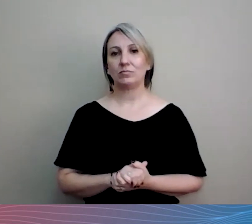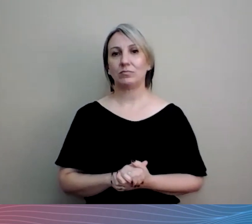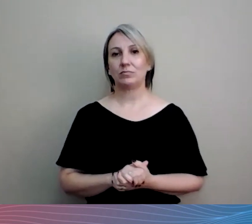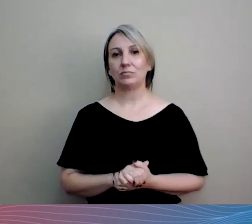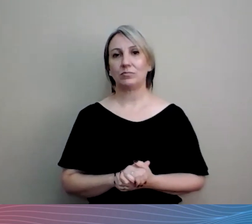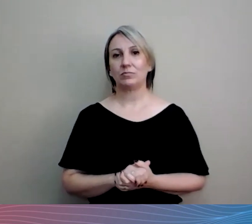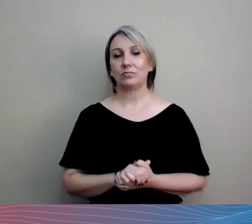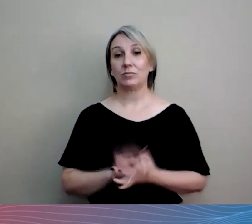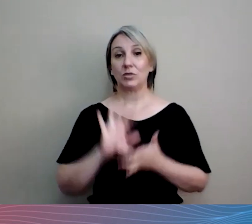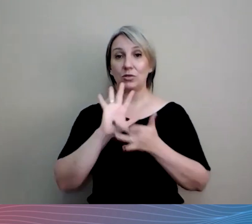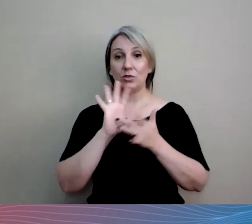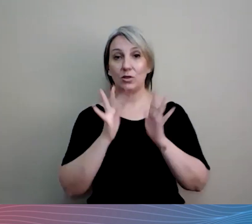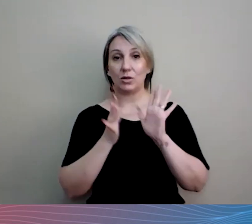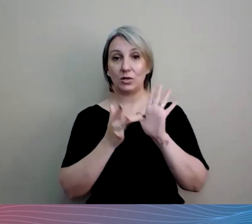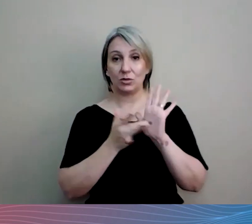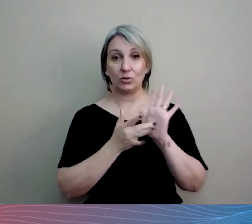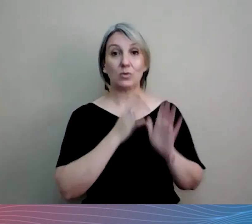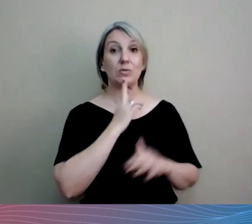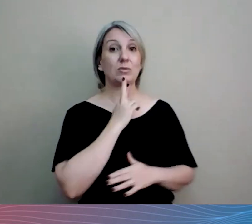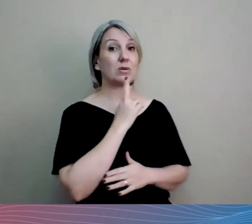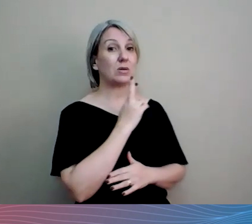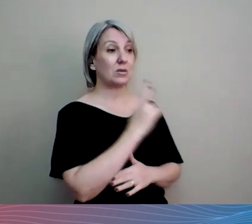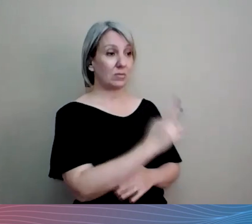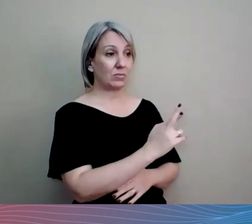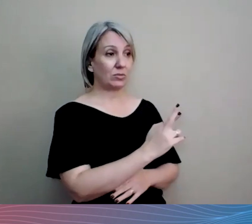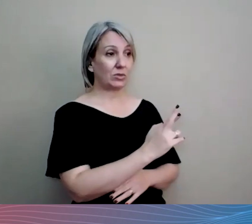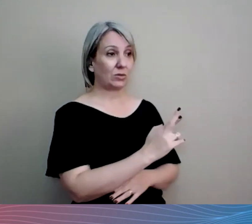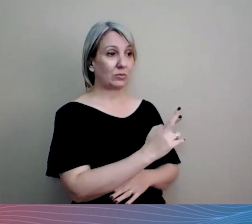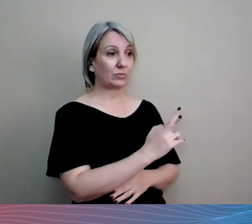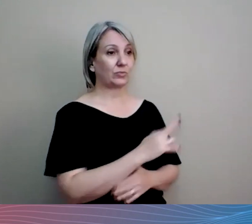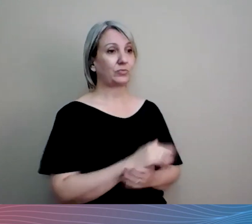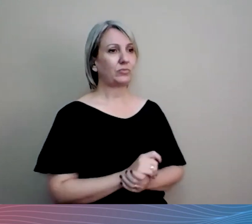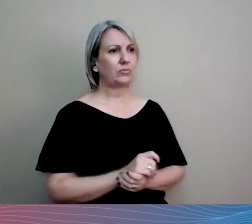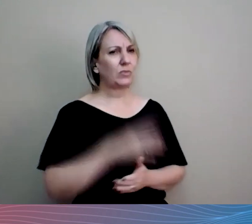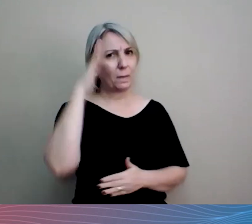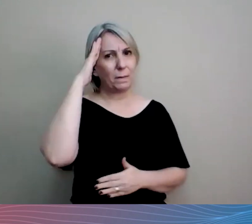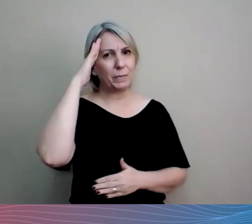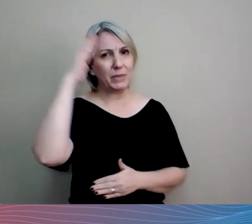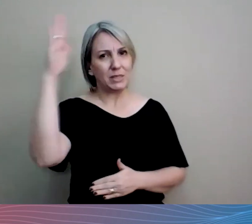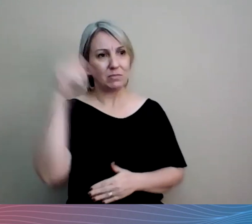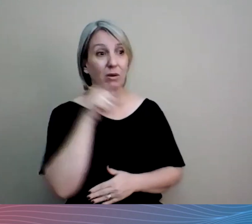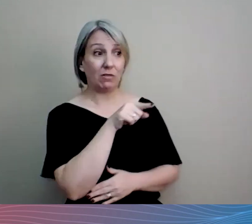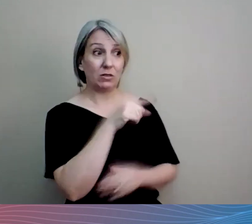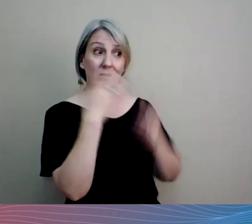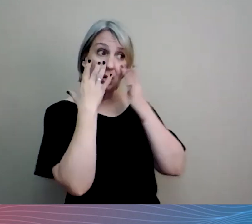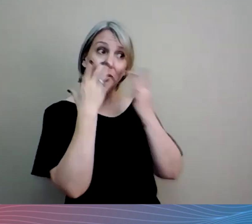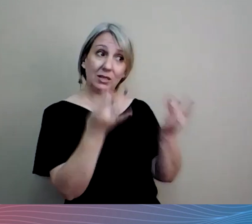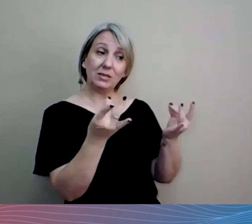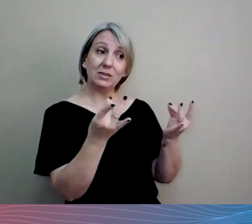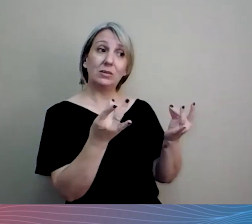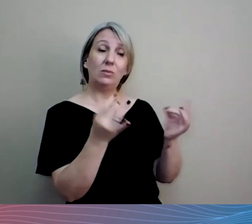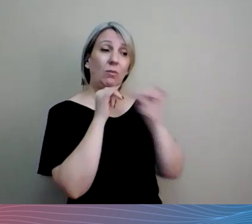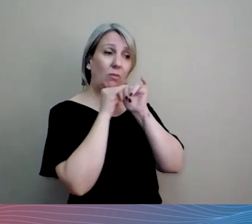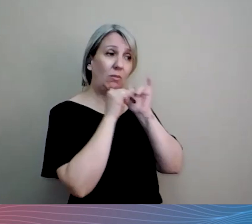Respondeu Jesus, o principal é: ouve, ó Israel, o Senhor nosso Deus é